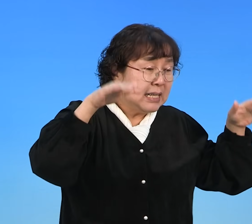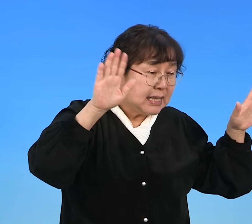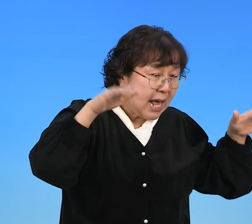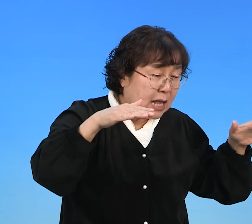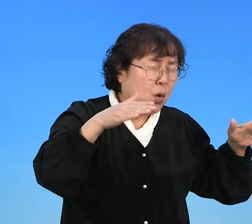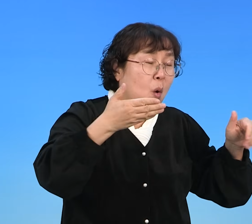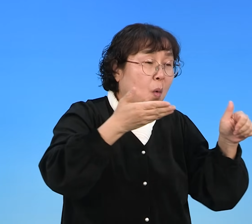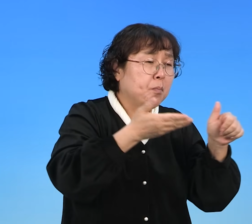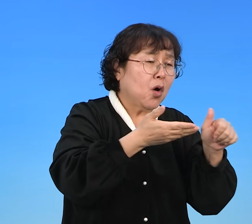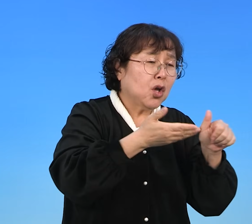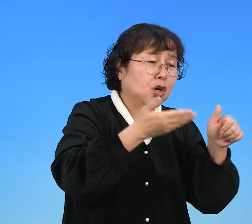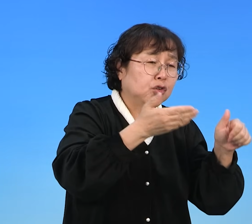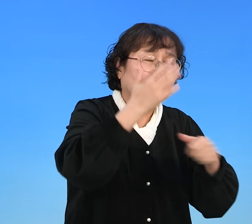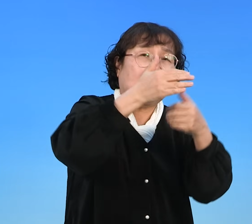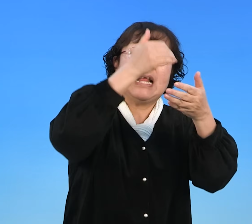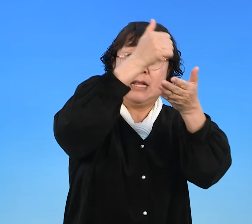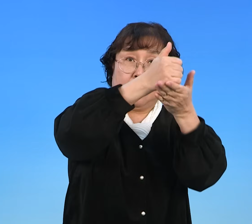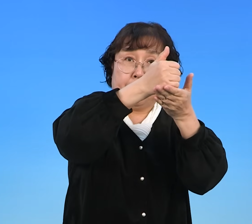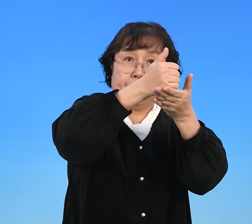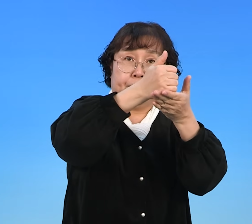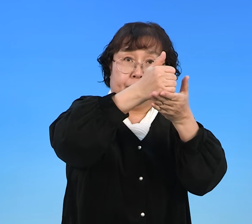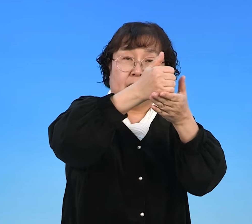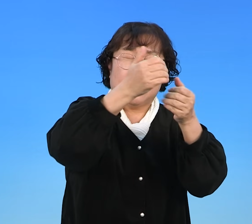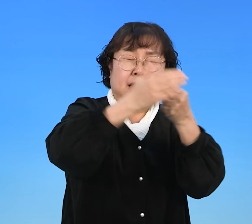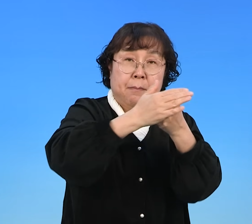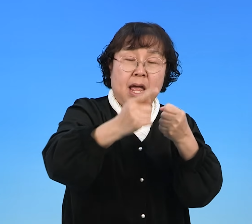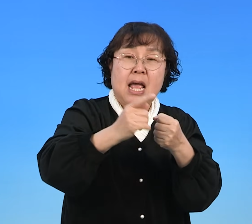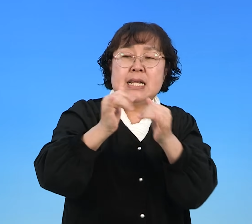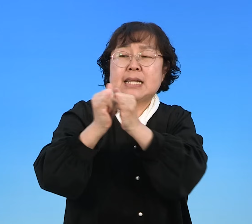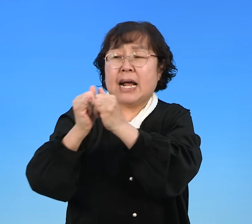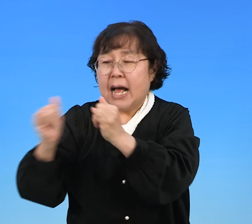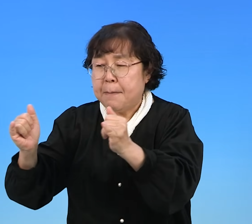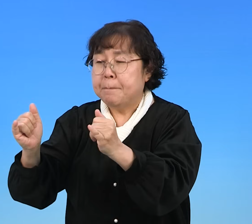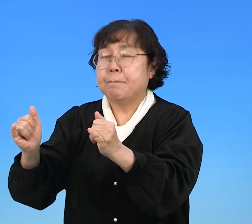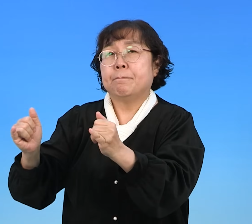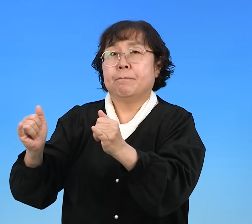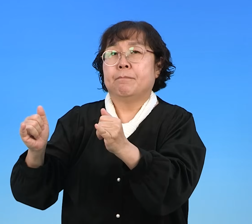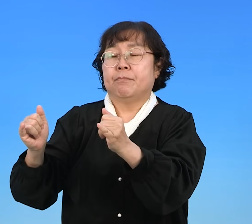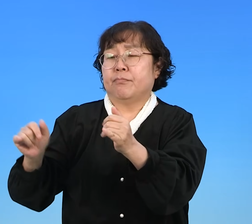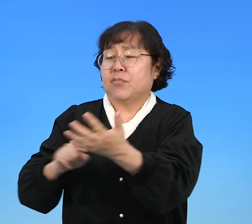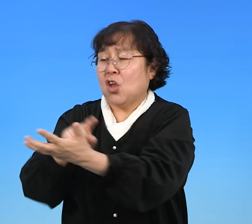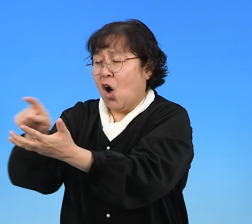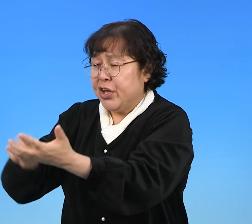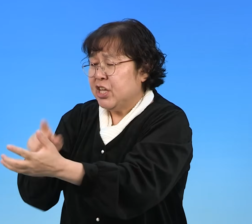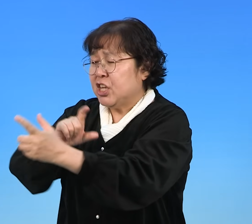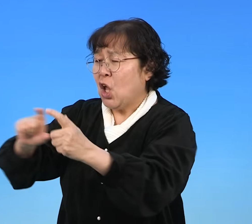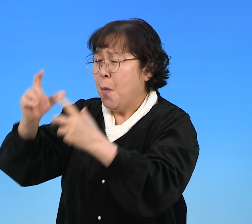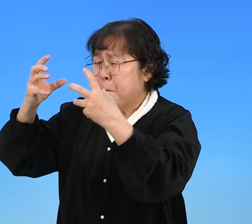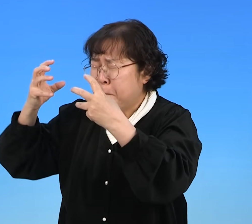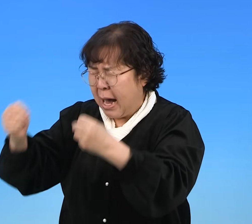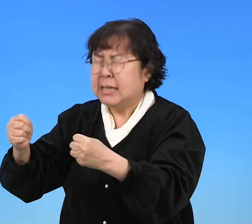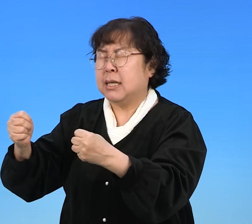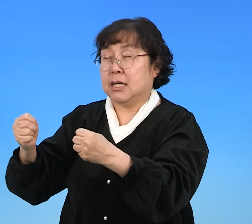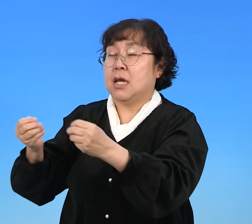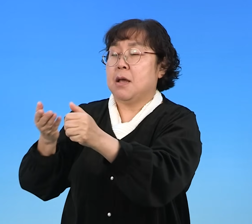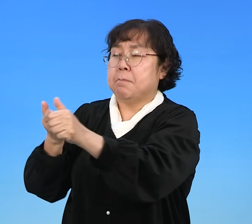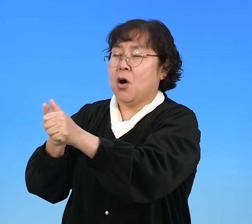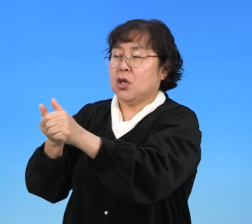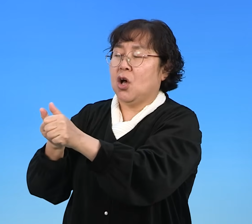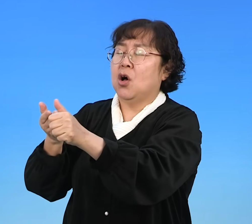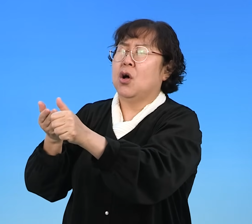감사할 게 하나도 없는 그런 상황이라 할지라도 억지로라도 순종해서 감사의 기둥을, 찬양의